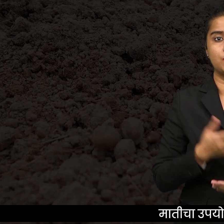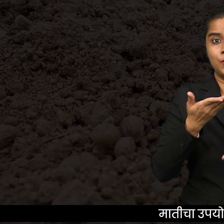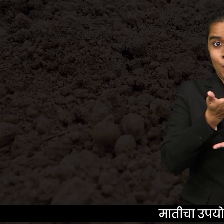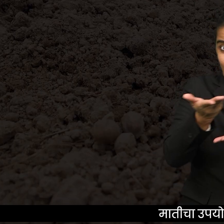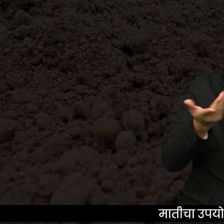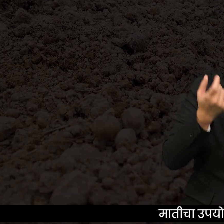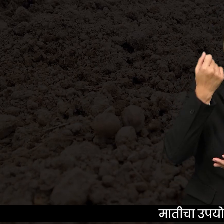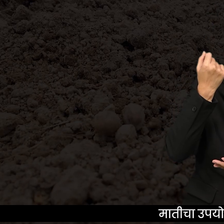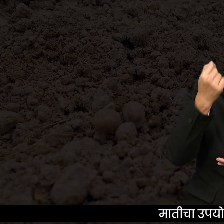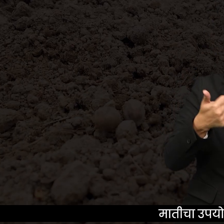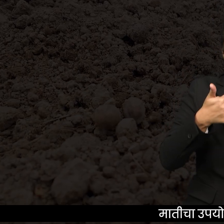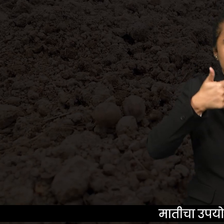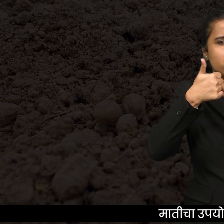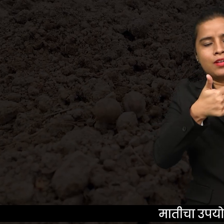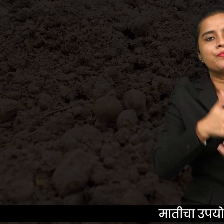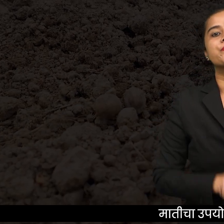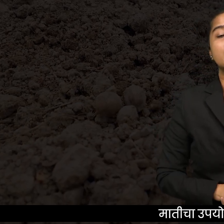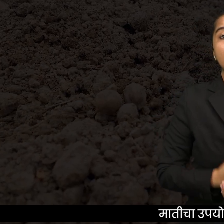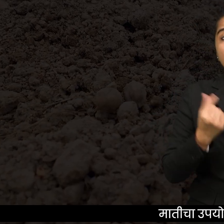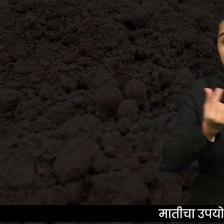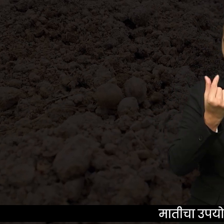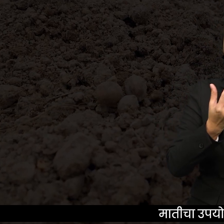मातीचा उपयोग, मातीचे गुणधर्म,